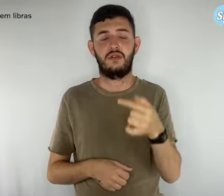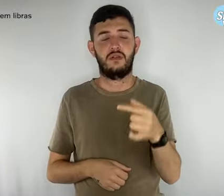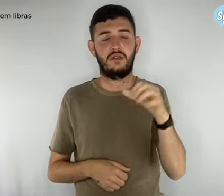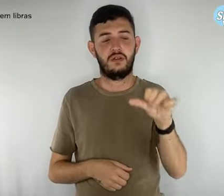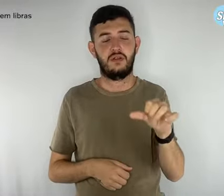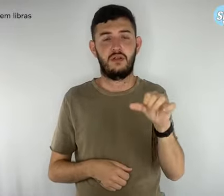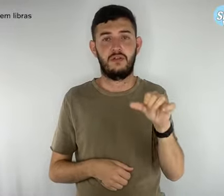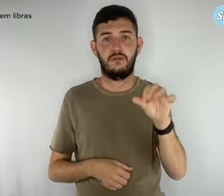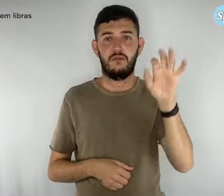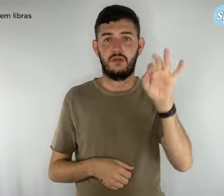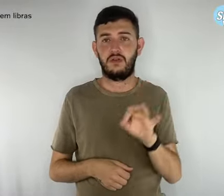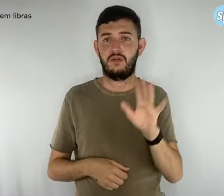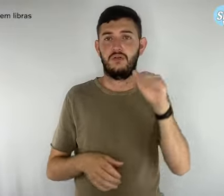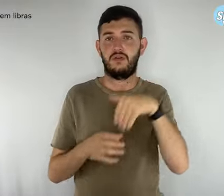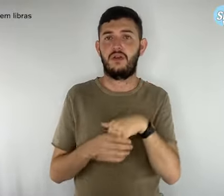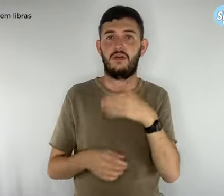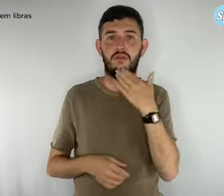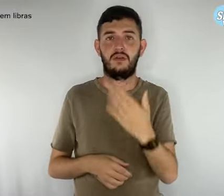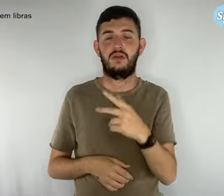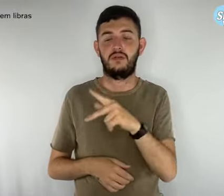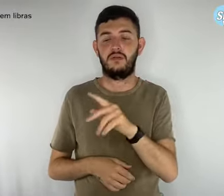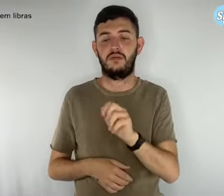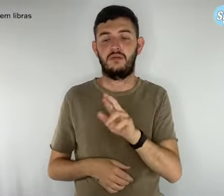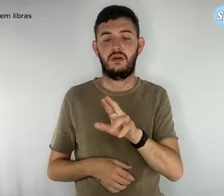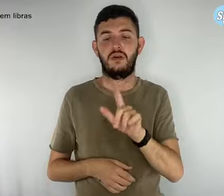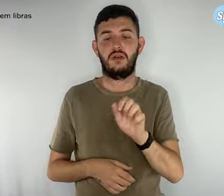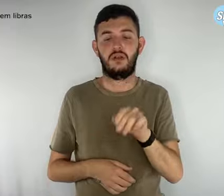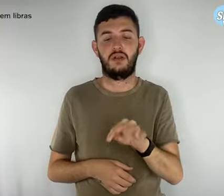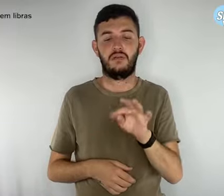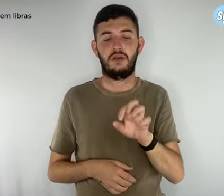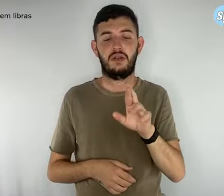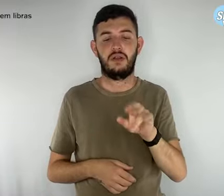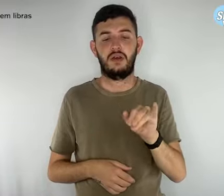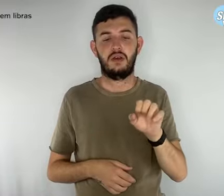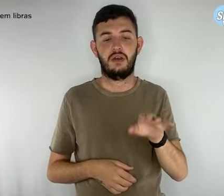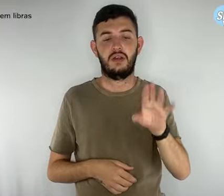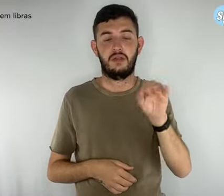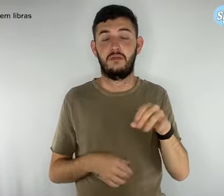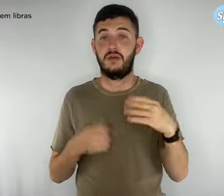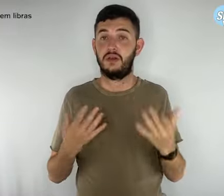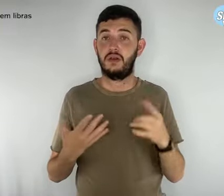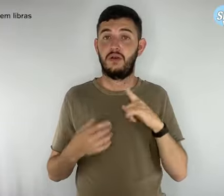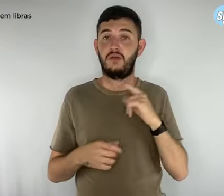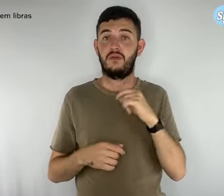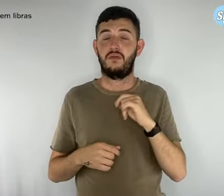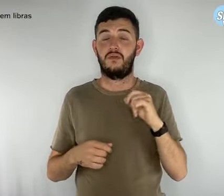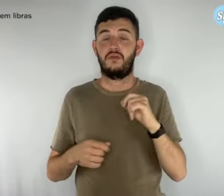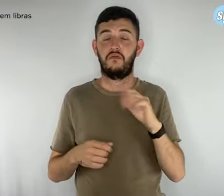24,79%, pelo parlamentarista. Votaram em branco neste item